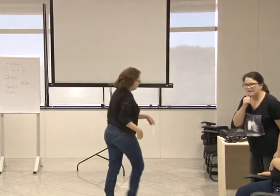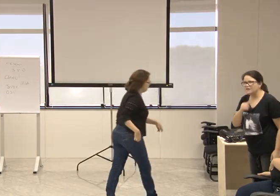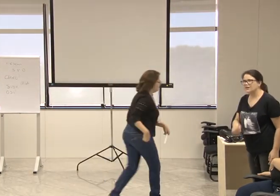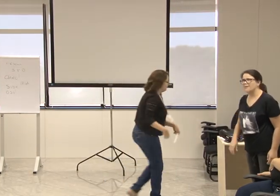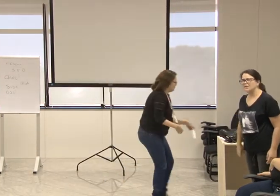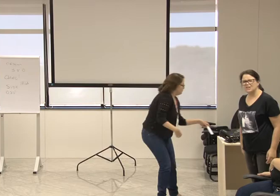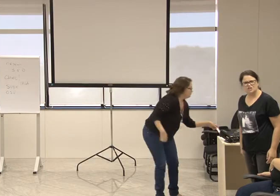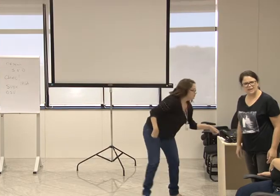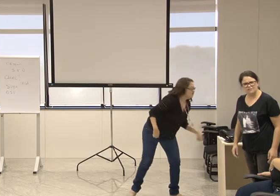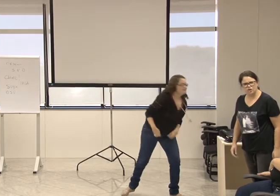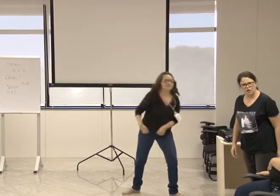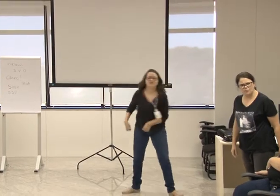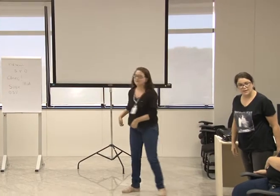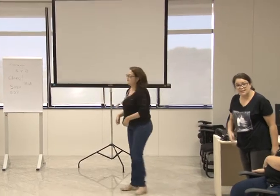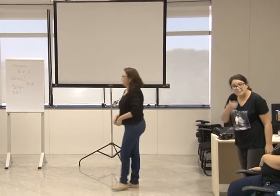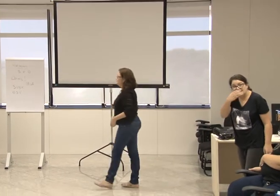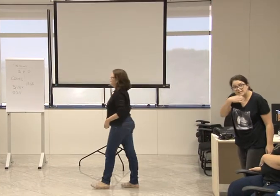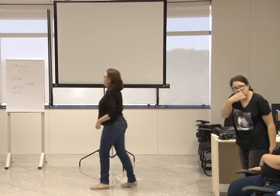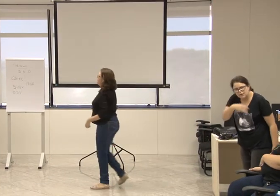A Branca de Neve dorme da maçã.